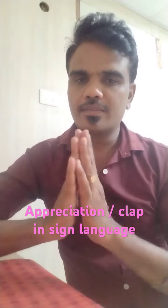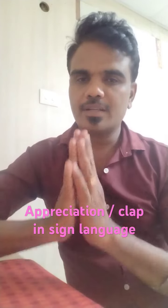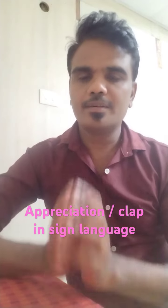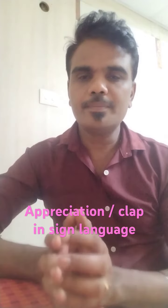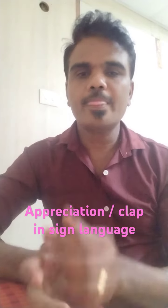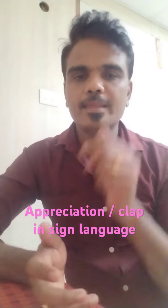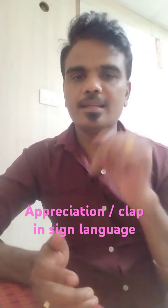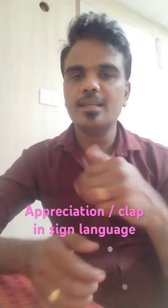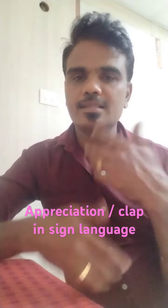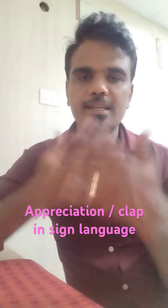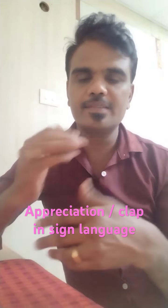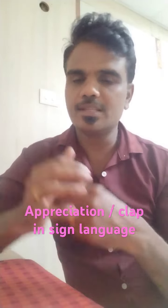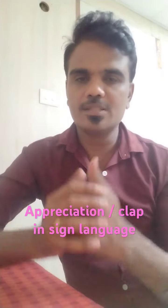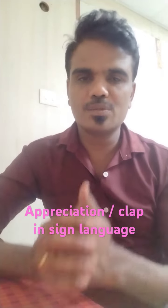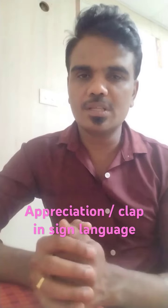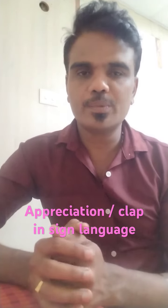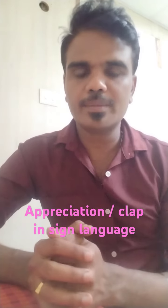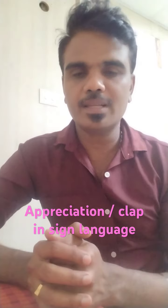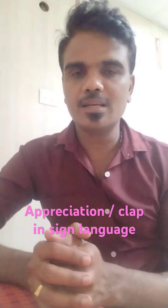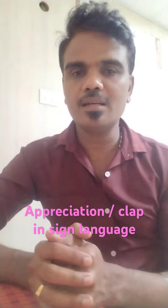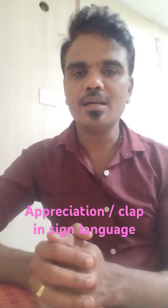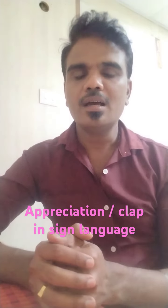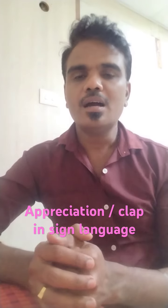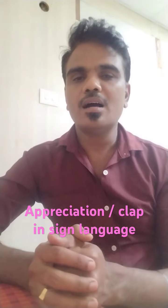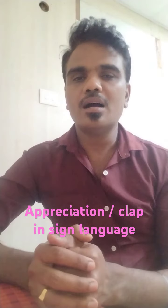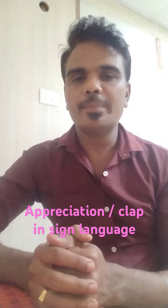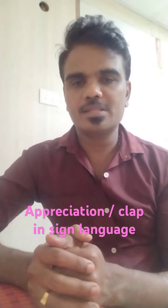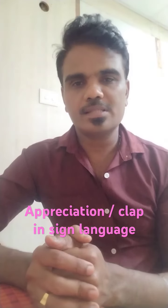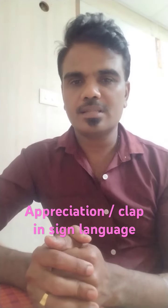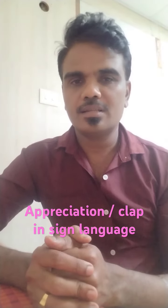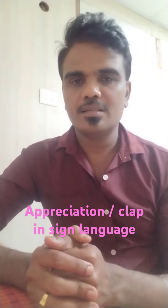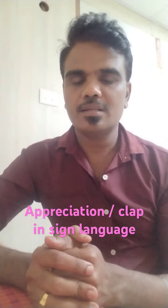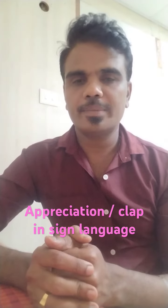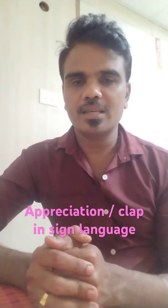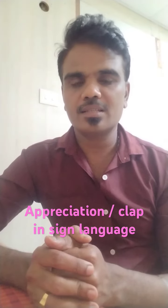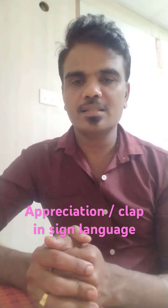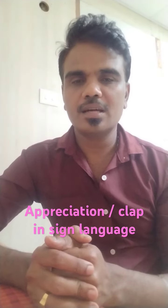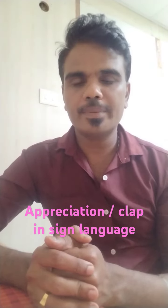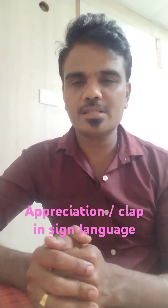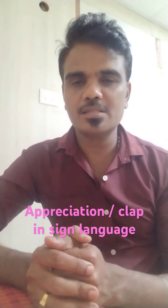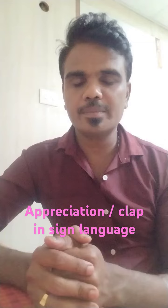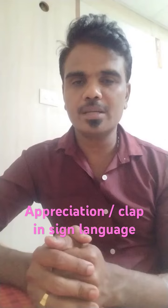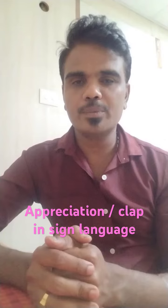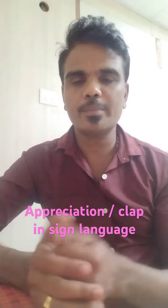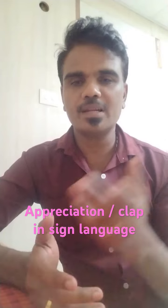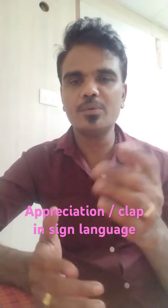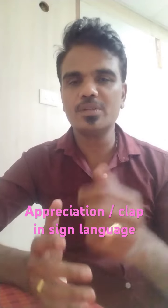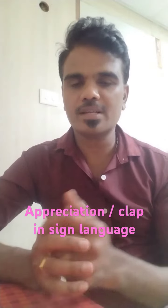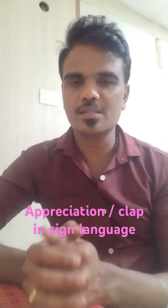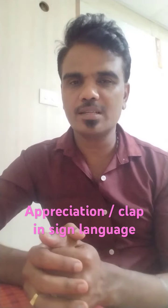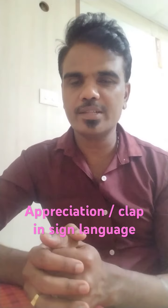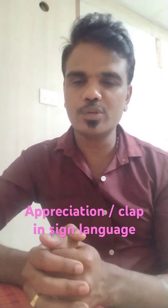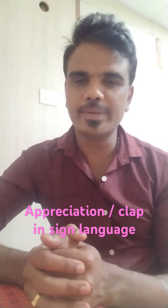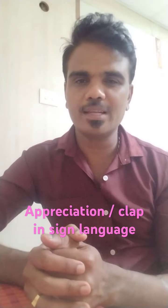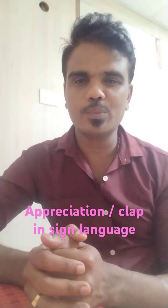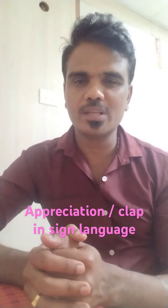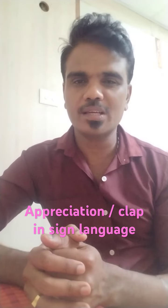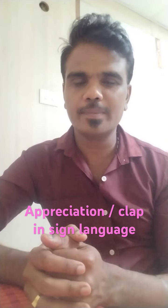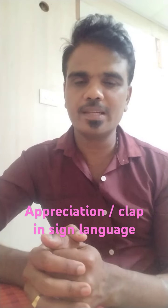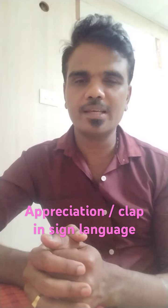எல்லாருக்கும் வணக்கம். இன்றைக்கி சைன் லாங்குவேஜில் என்ன சொல்லி தரப்போம் அப்படின்னா, அப்ரிசியேஷன் அப்படிங்கிறதுக்கு. அப்ரிசியேஷன் அப்படிங்கிறப்போ நம்ம எல்லாம் ஒரு ஃபங்க்ஷனில் ஏதோ ஒரு மீட்டிங் போகிறீங்க அப்படின்னா,